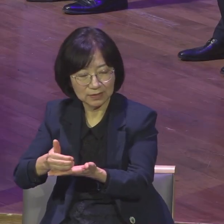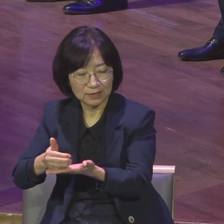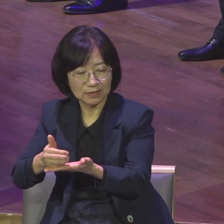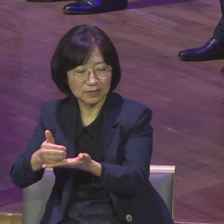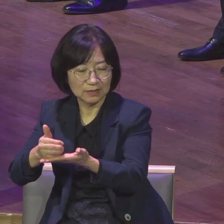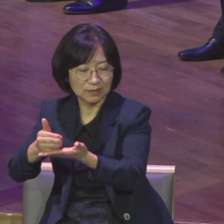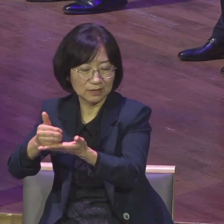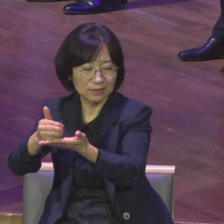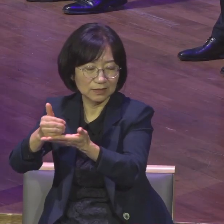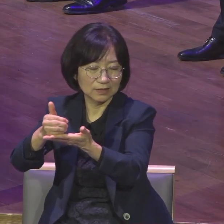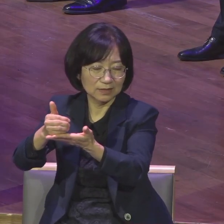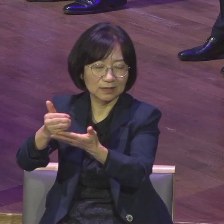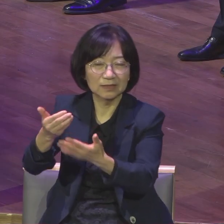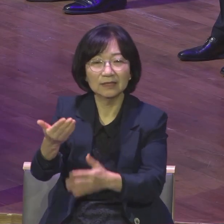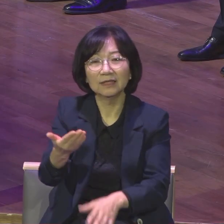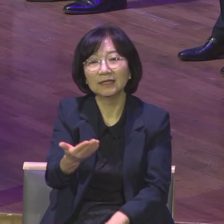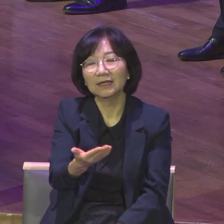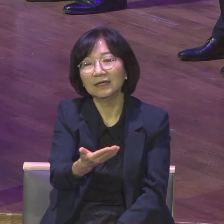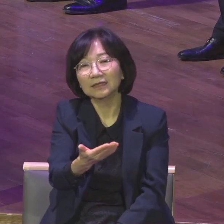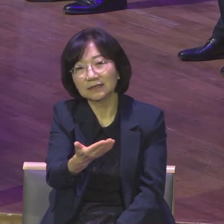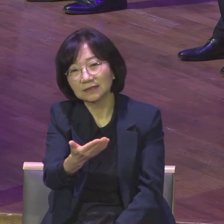그리스도니.